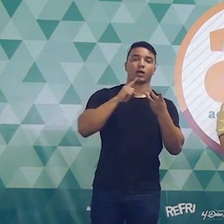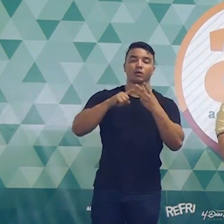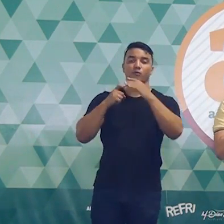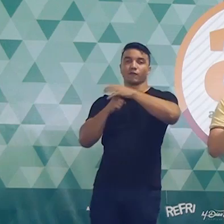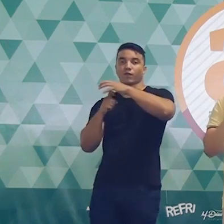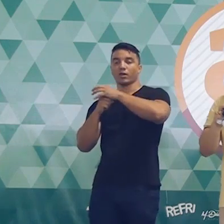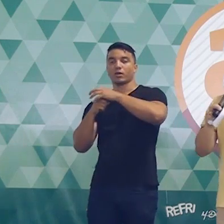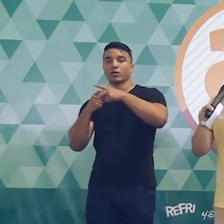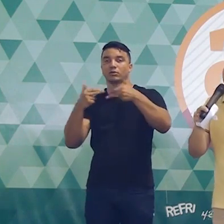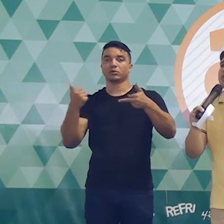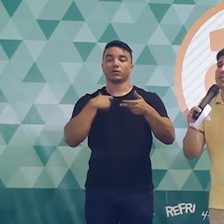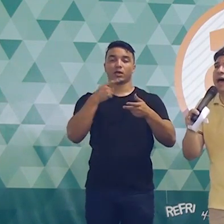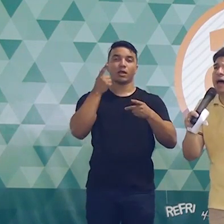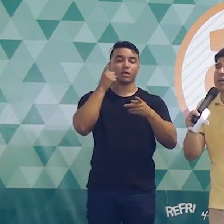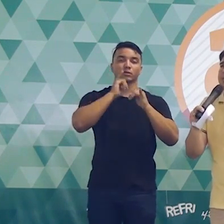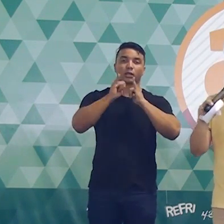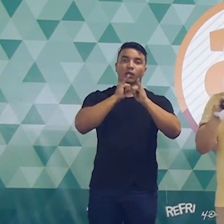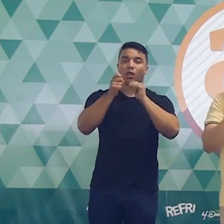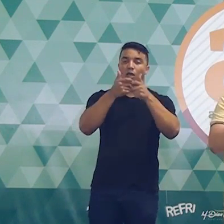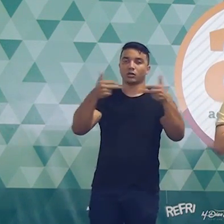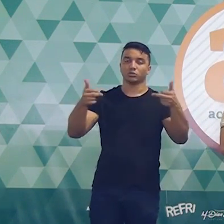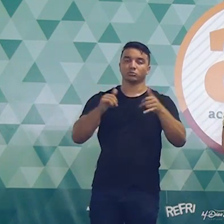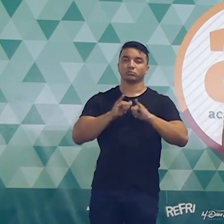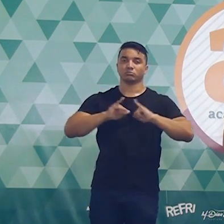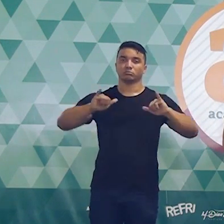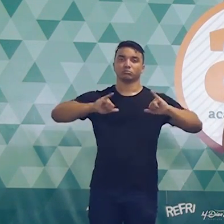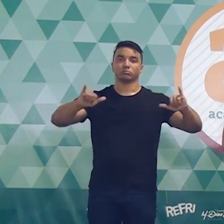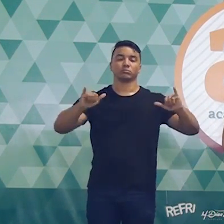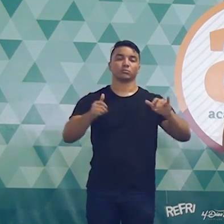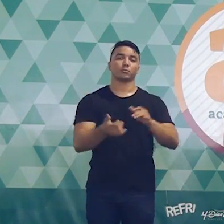feiras culturais, redes sociais.